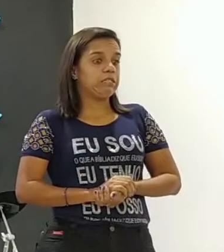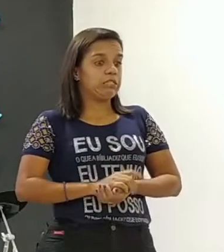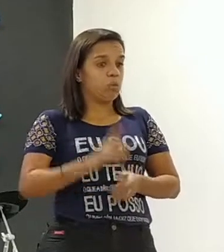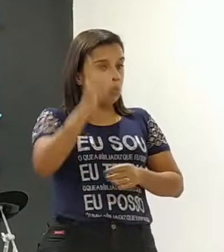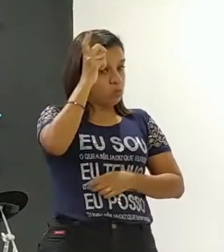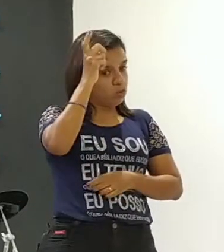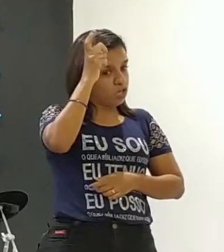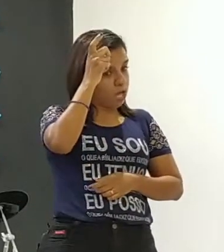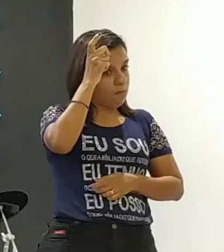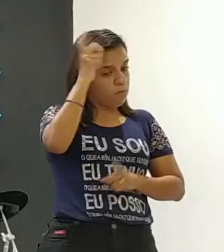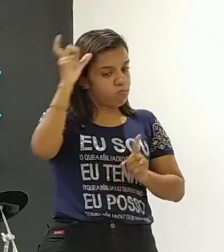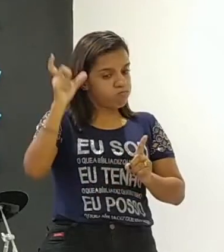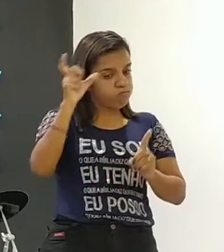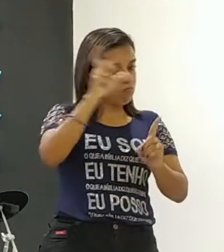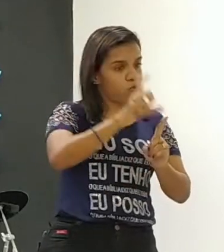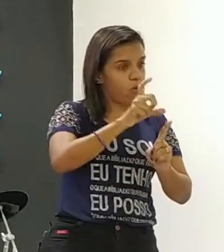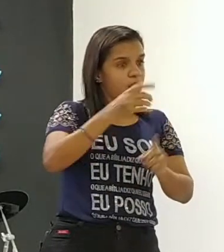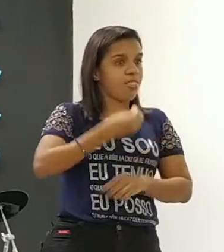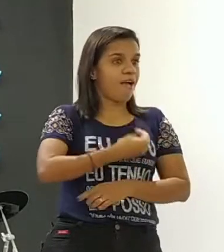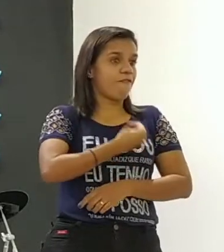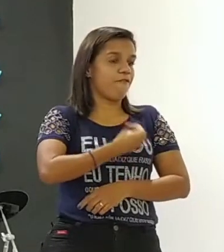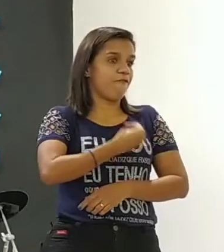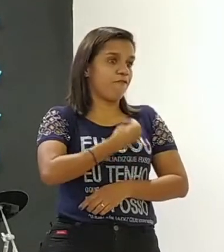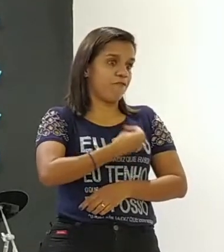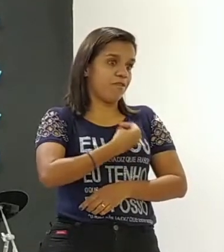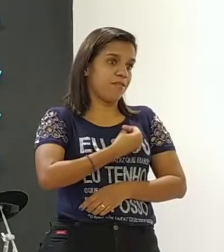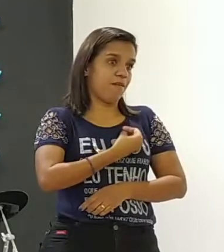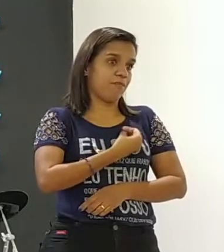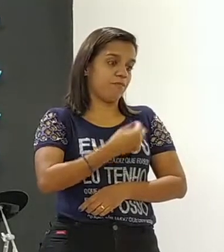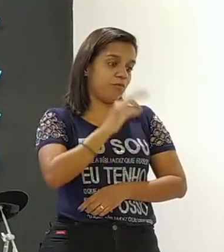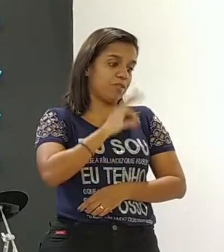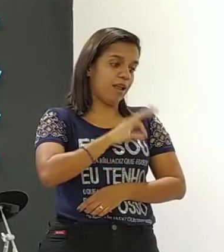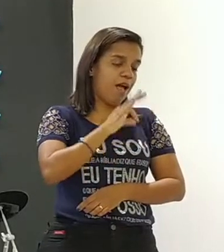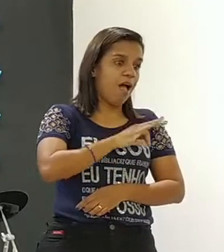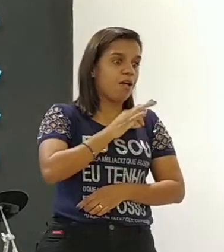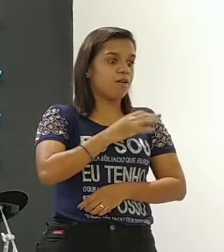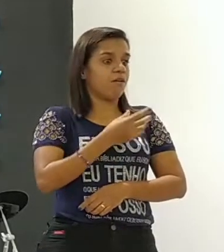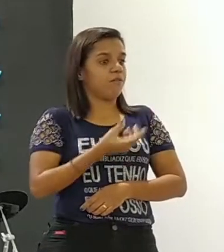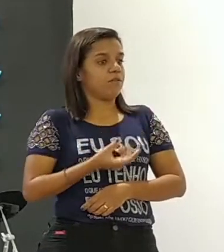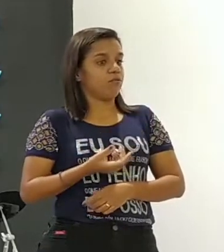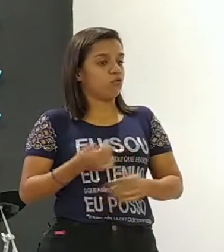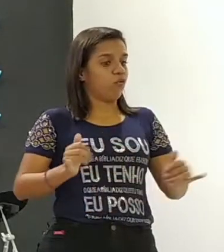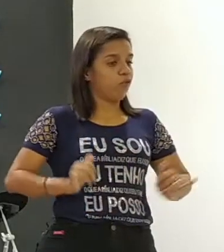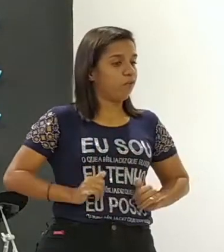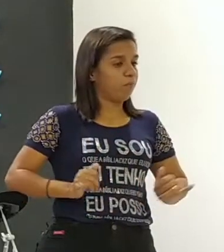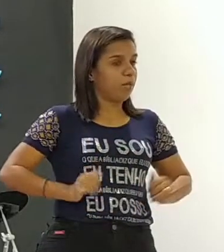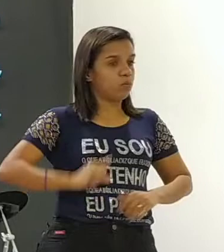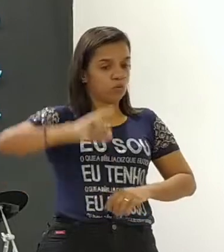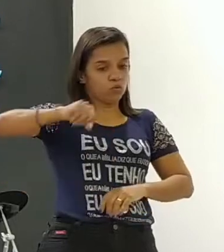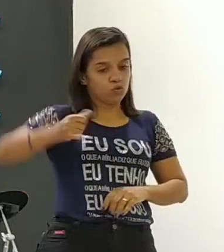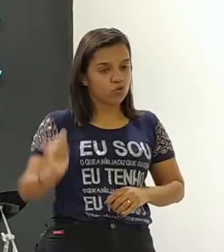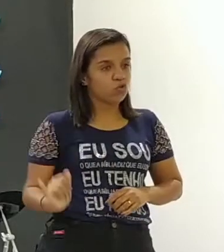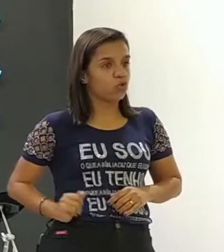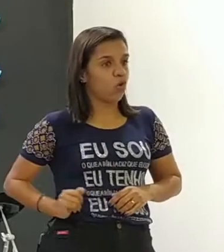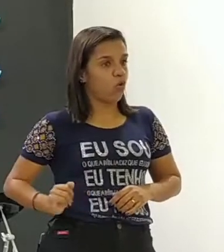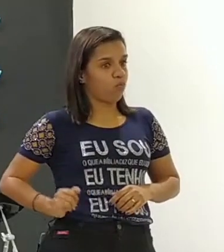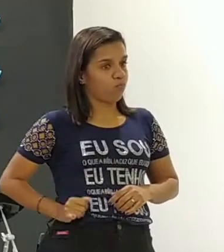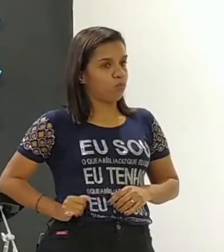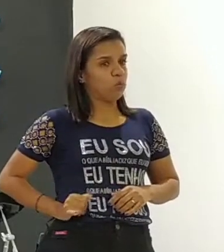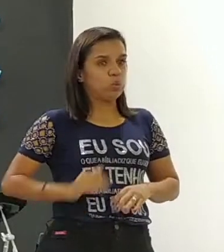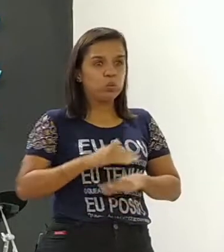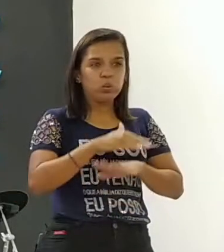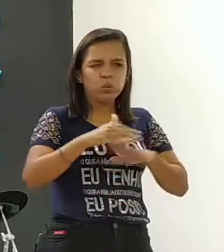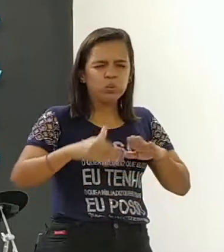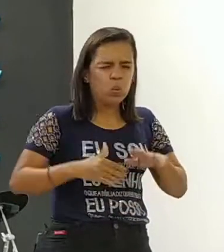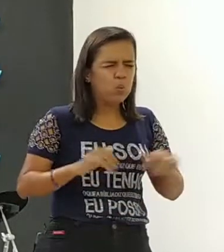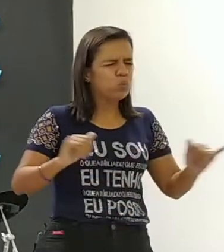de Jó. E depois que Jó passou tudo que ele passou, a Bíblia fala que Deus restituiu Jó de